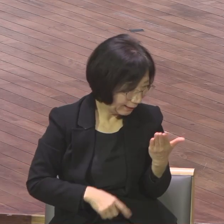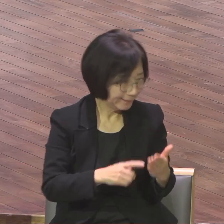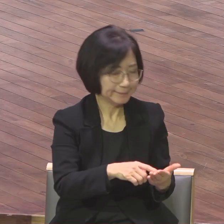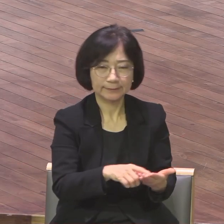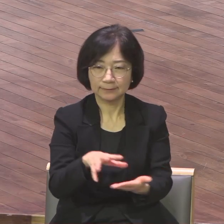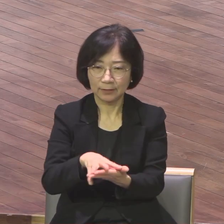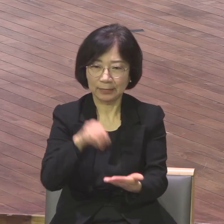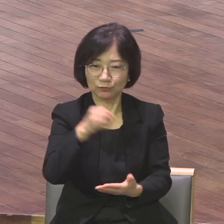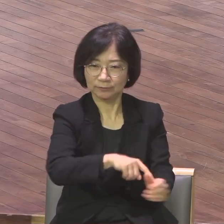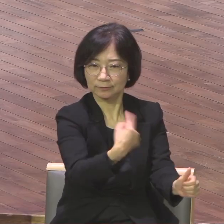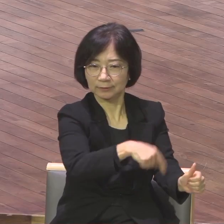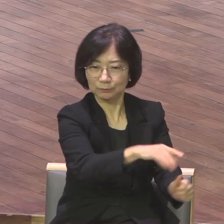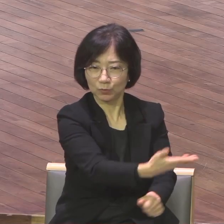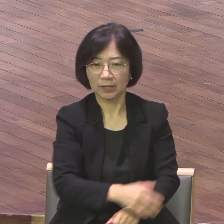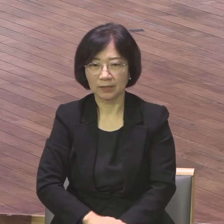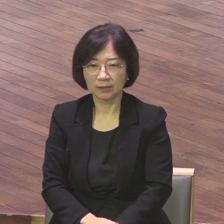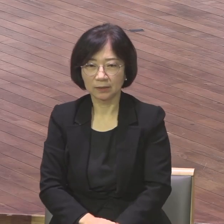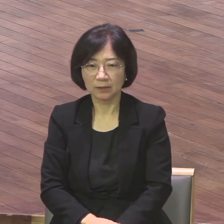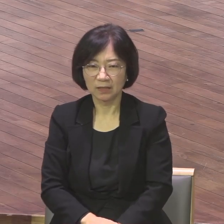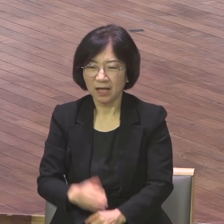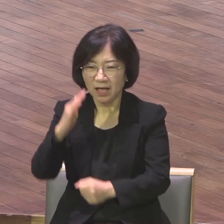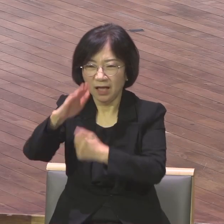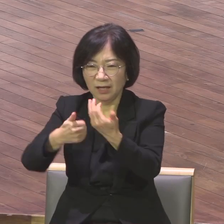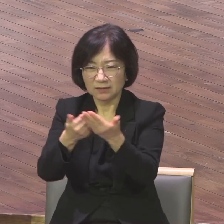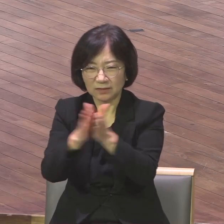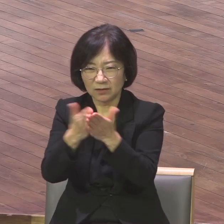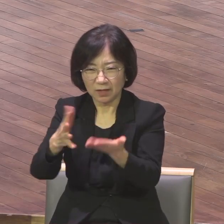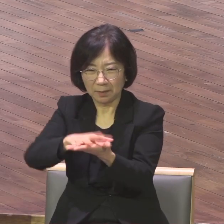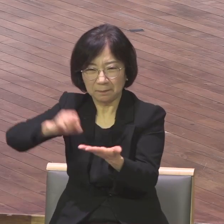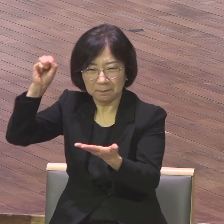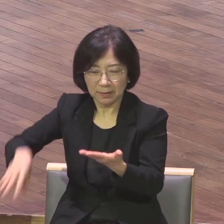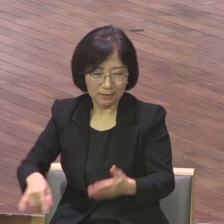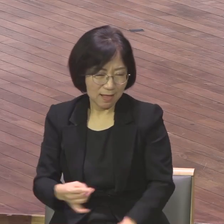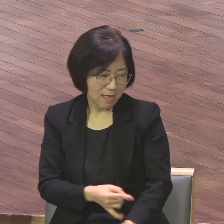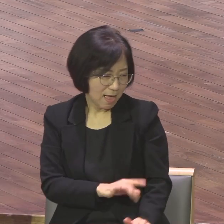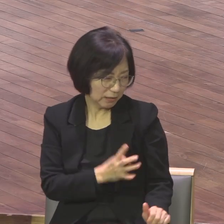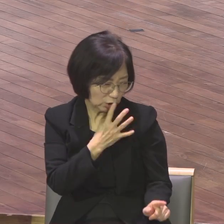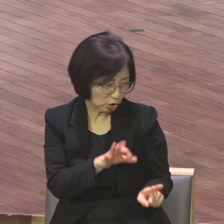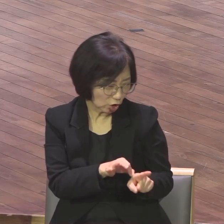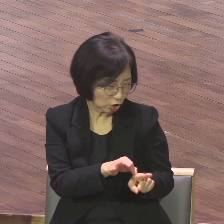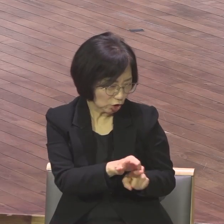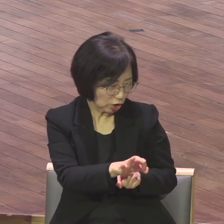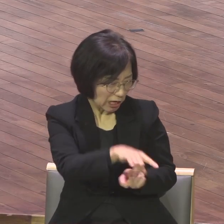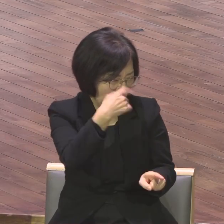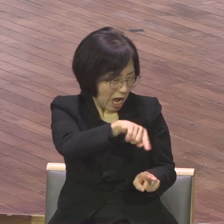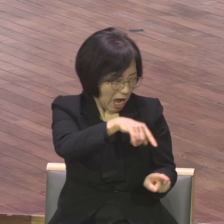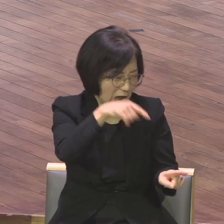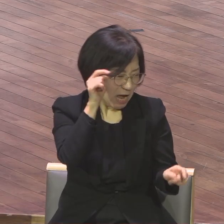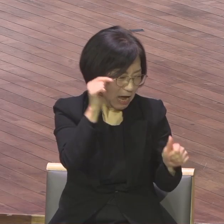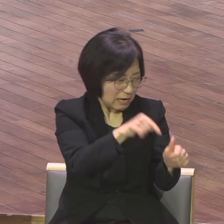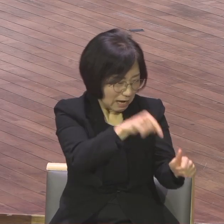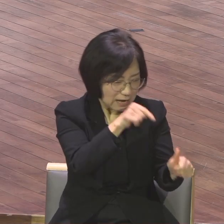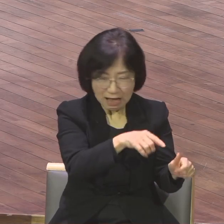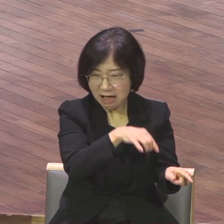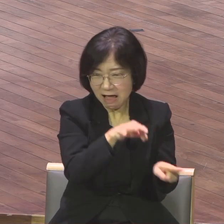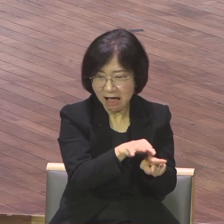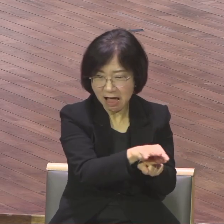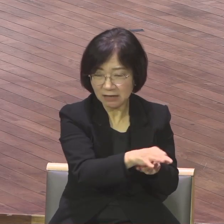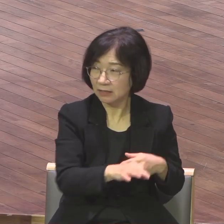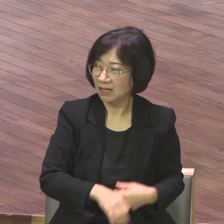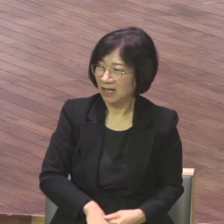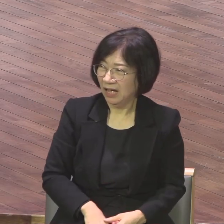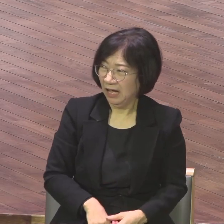응? 아버지 잔소리 듣기 싫어, 어머니 잔소리 아이고 듣기 싫어. 이래 되면 이제는 여러분은 자녀들이요